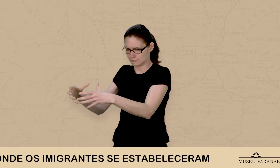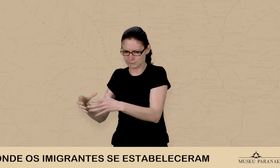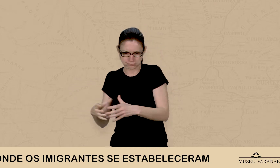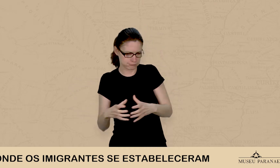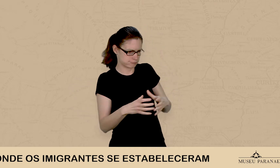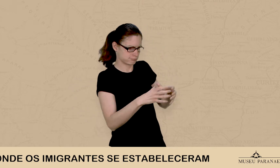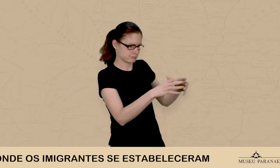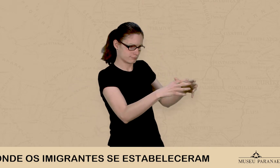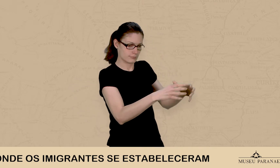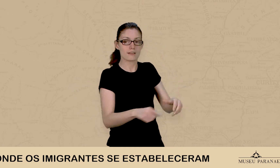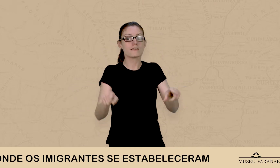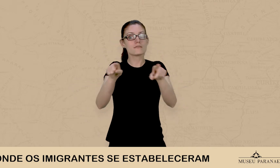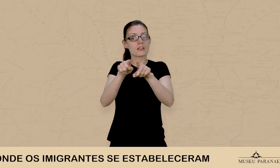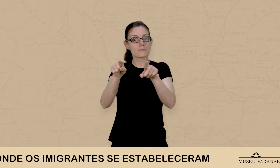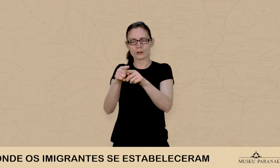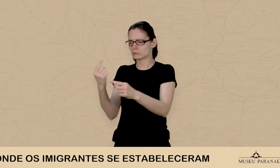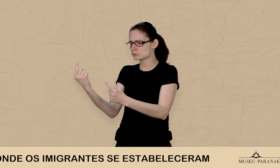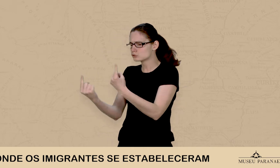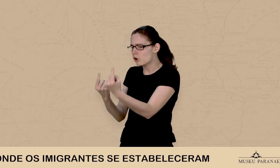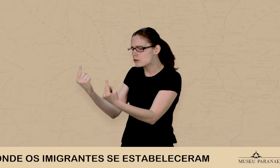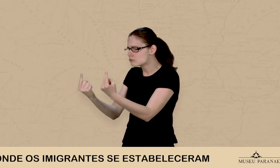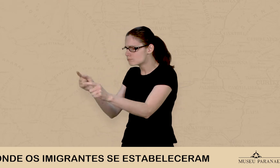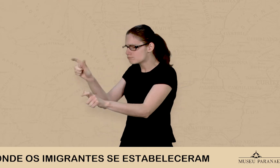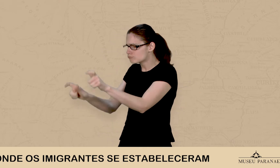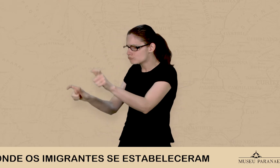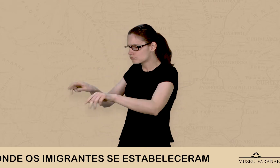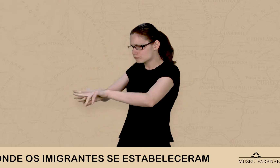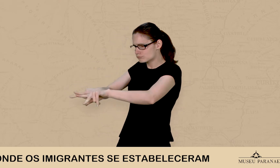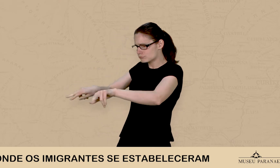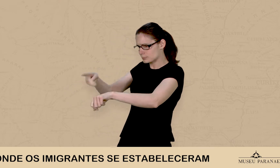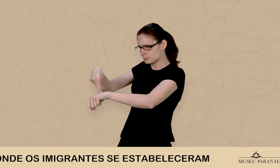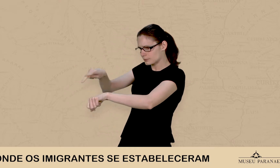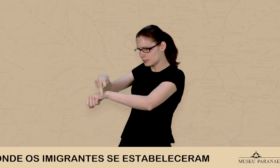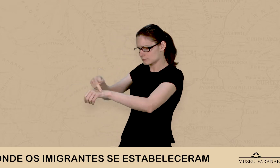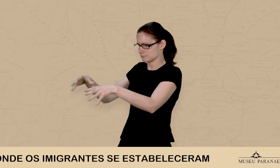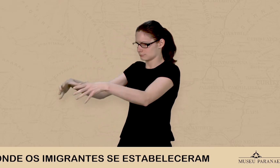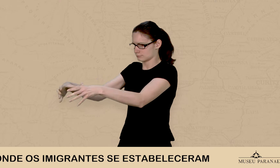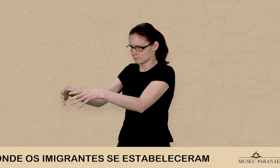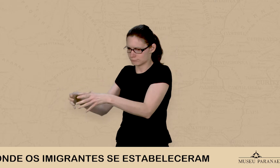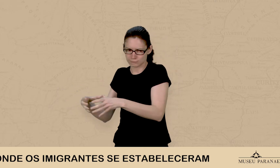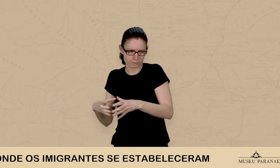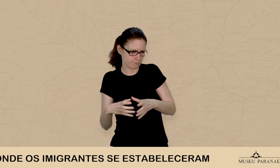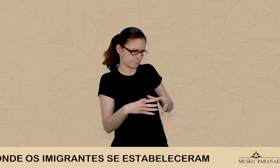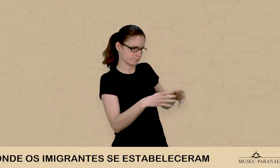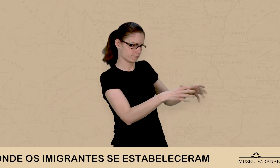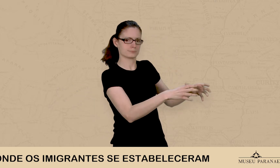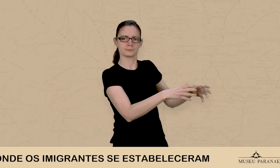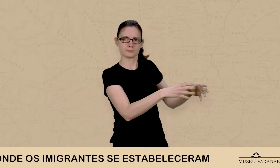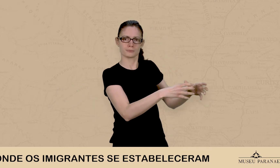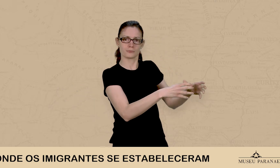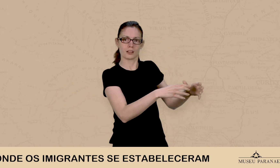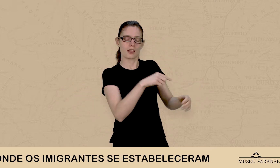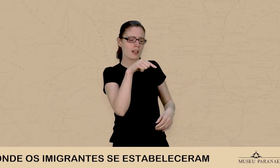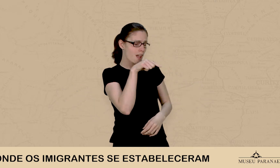ou indivíduos que vieram com o sonho de fazer a América e